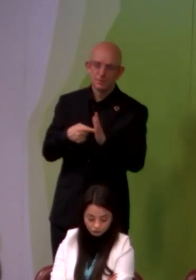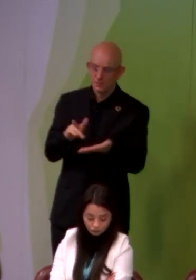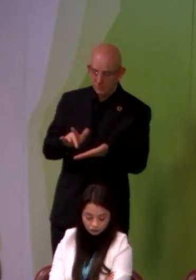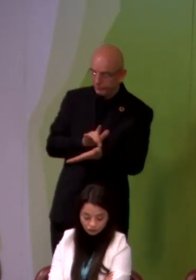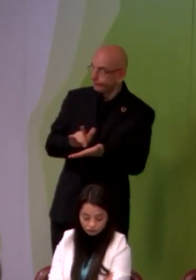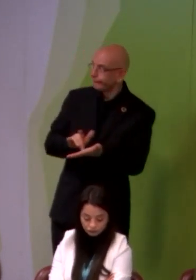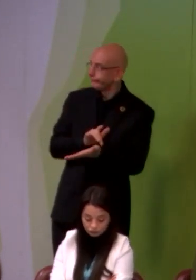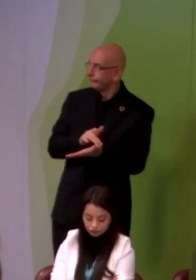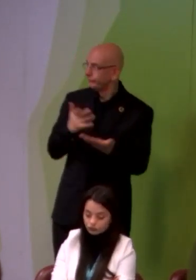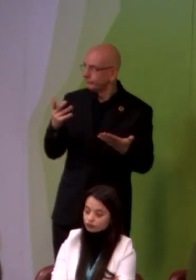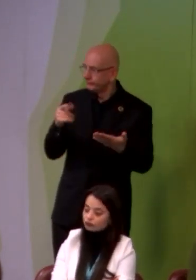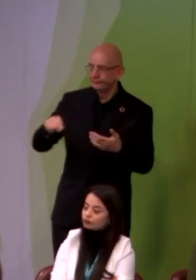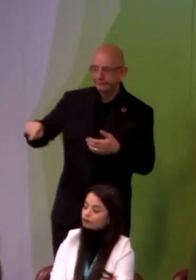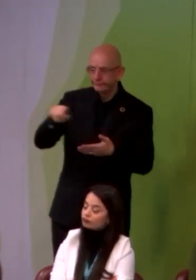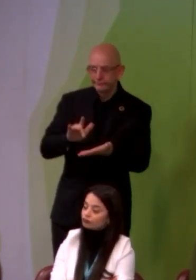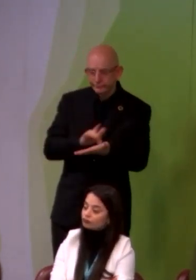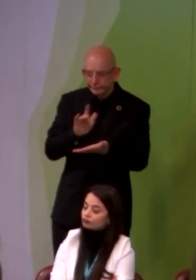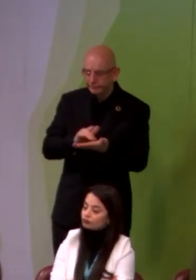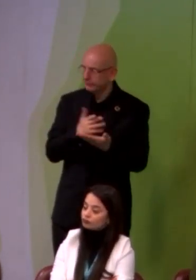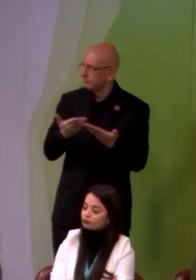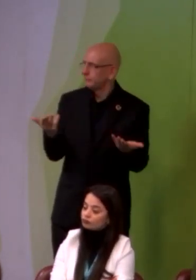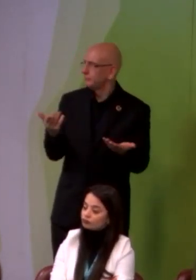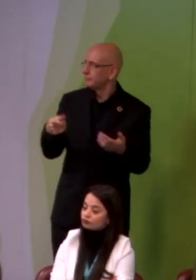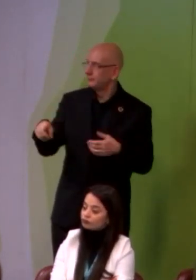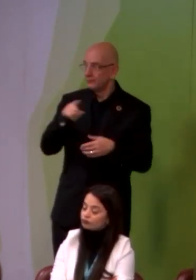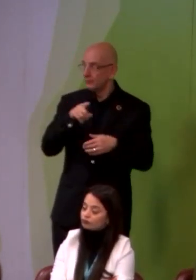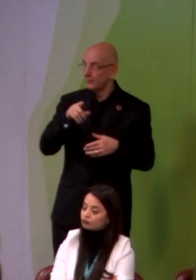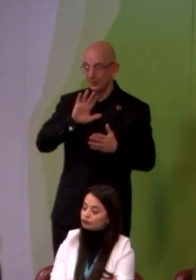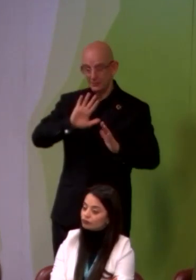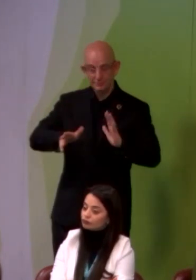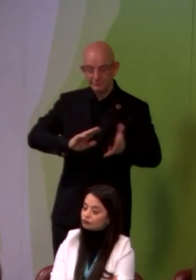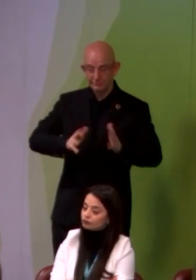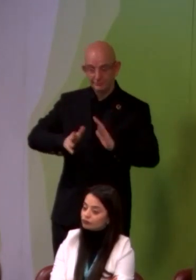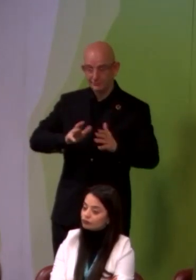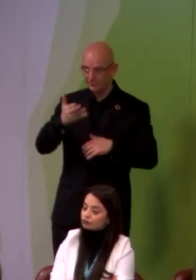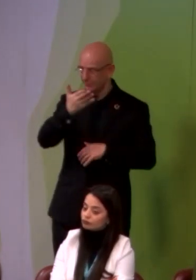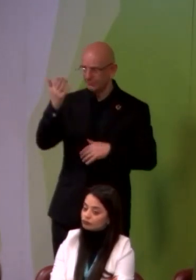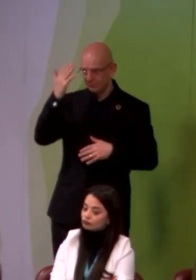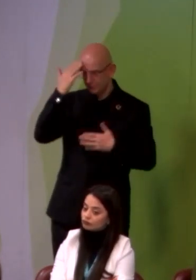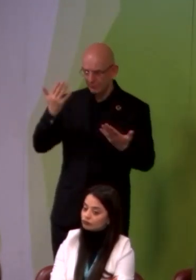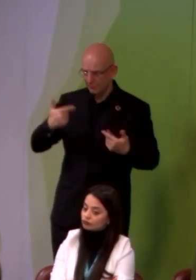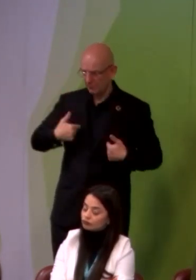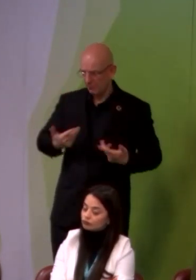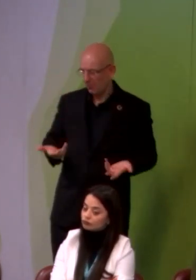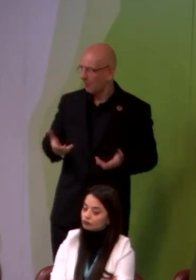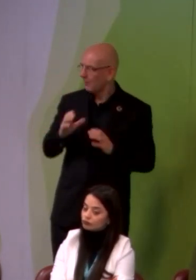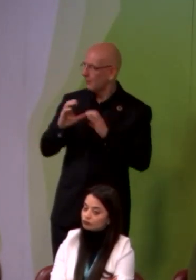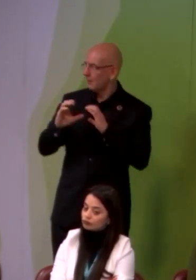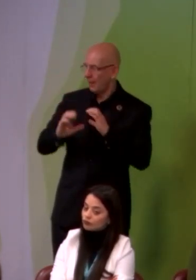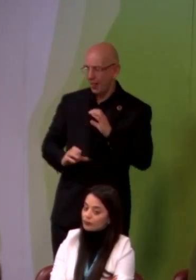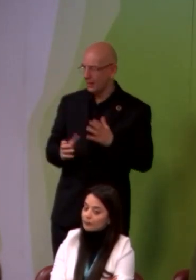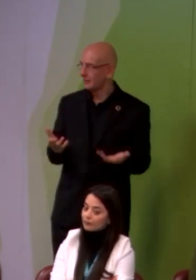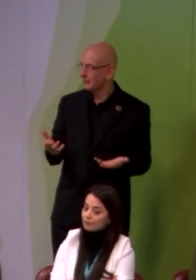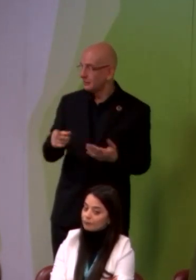Et il y a insuffisance des enseignants formés à langue de signes et en